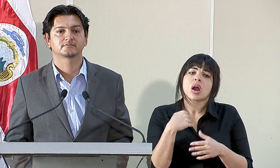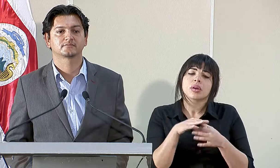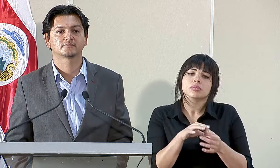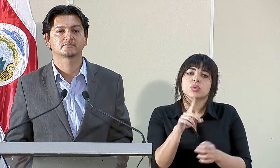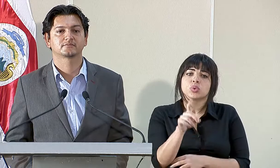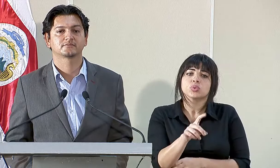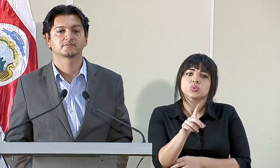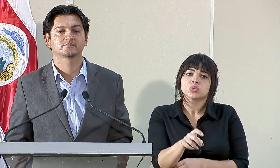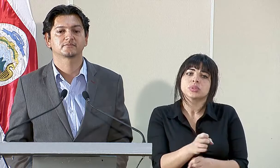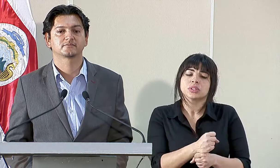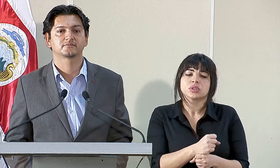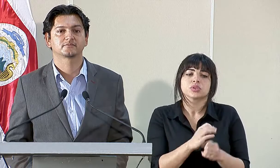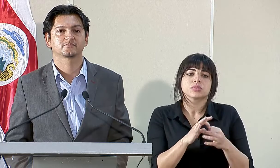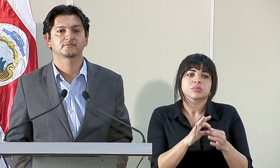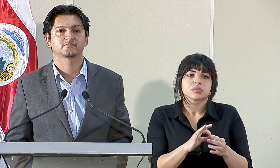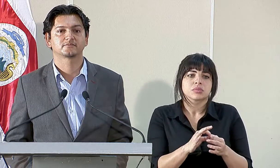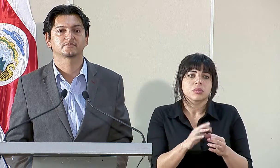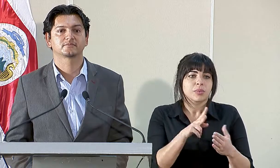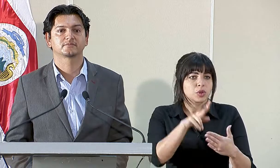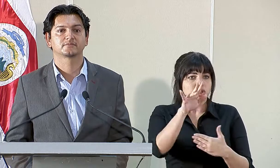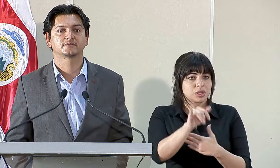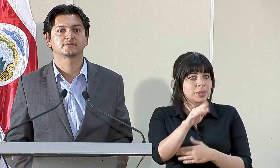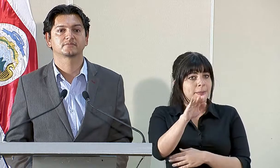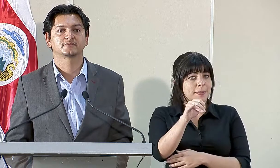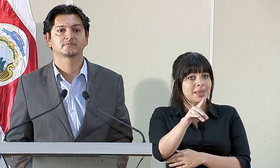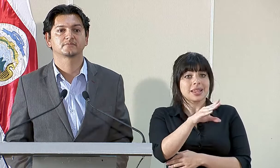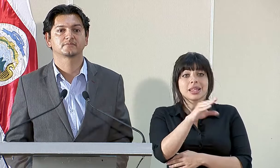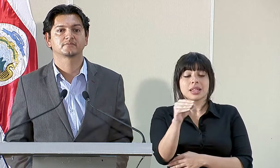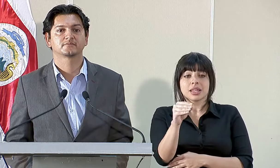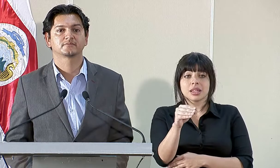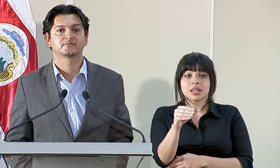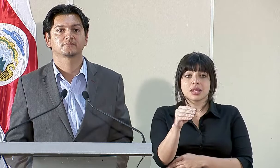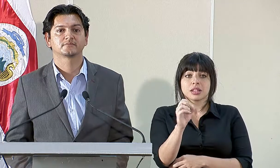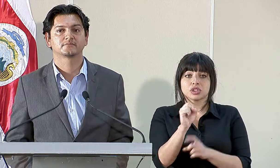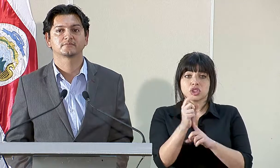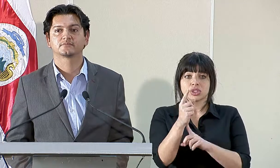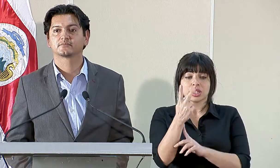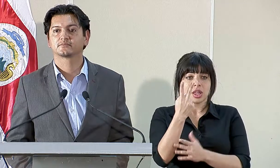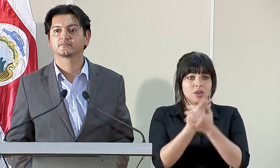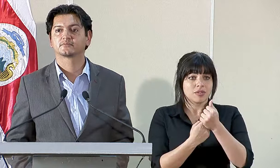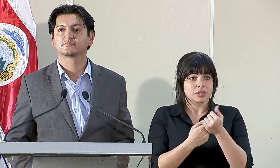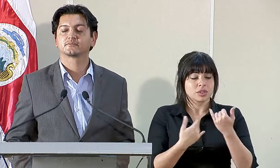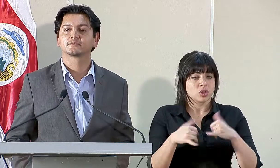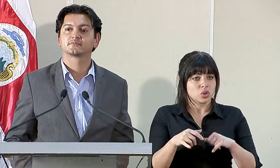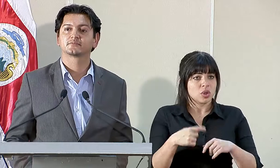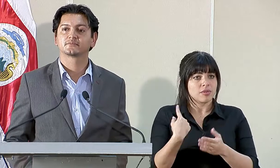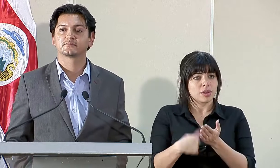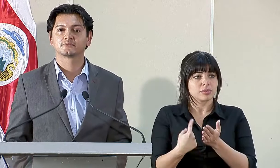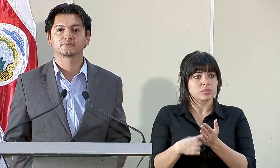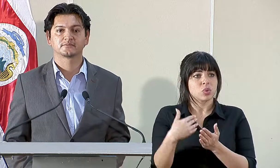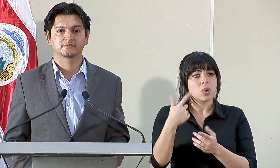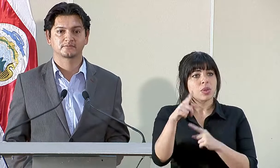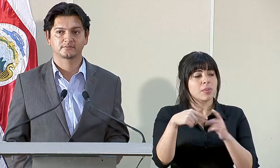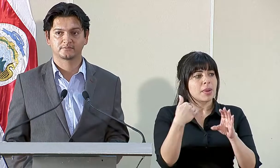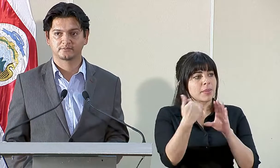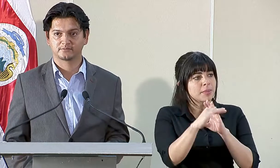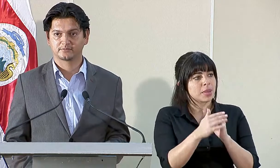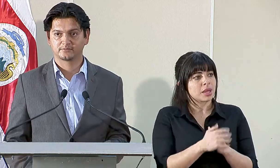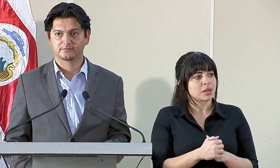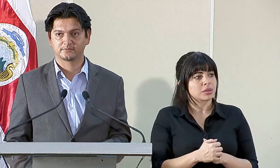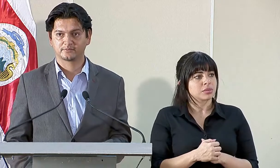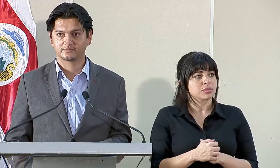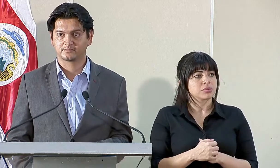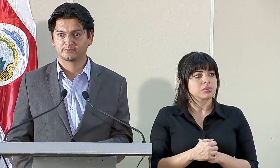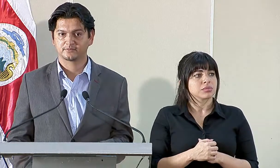consultas que se hicieron sobre el proyecto de FIP y de sociedades de convivencia que están en consultas para ver cuándo se van a enviar